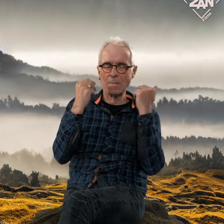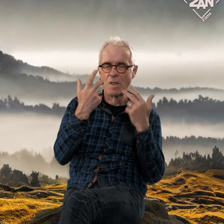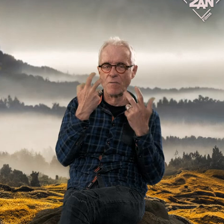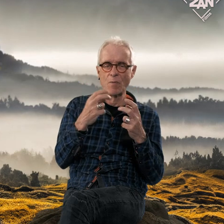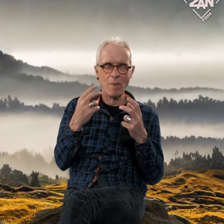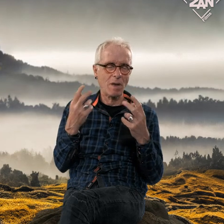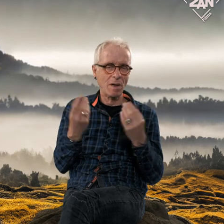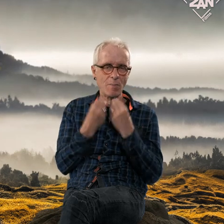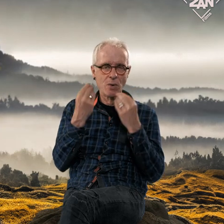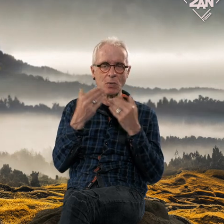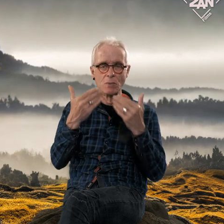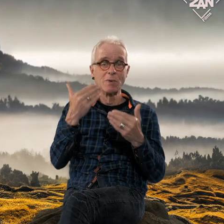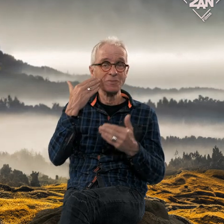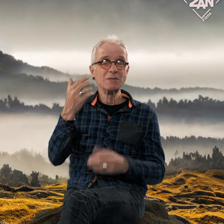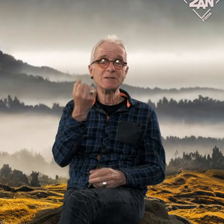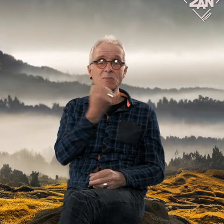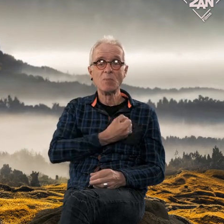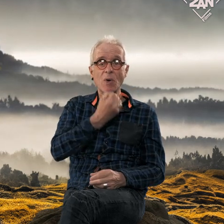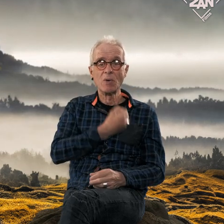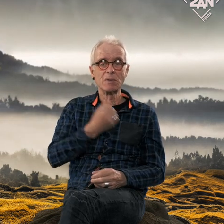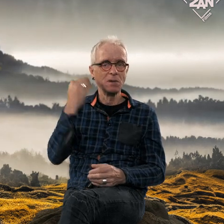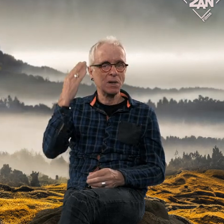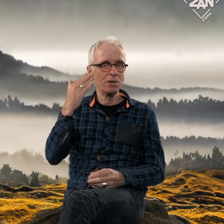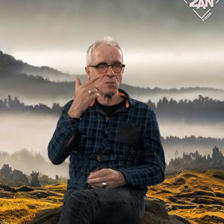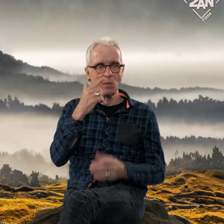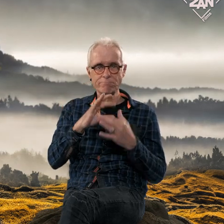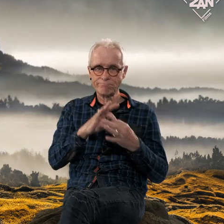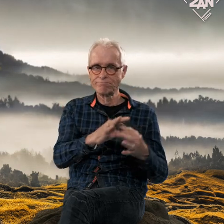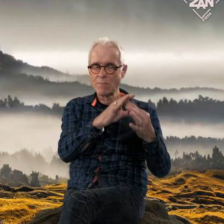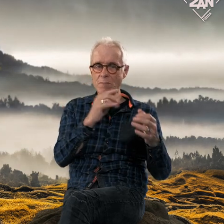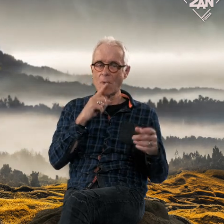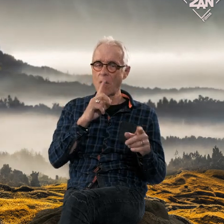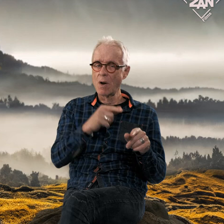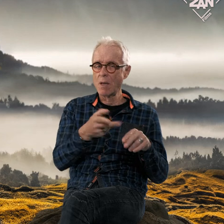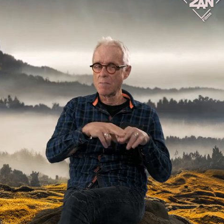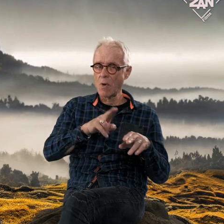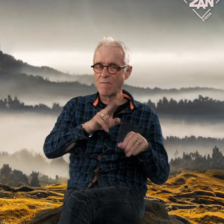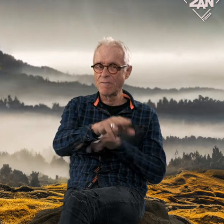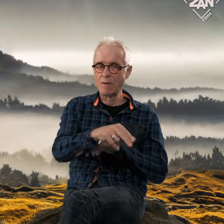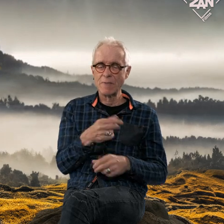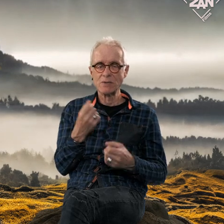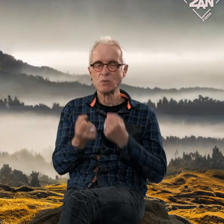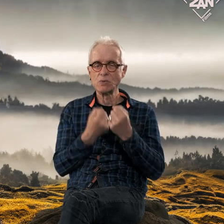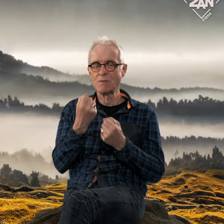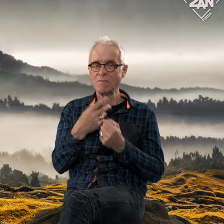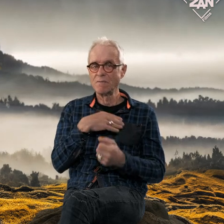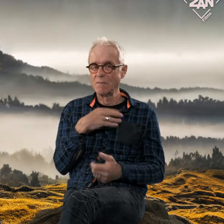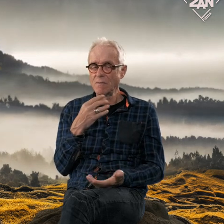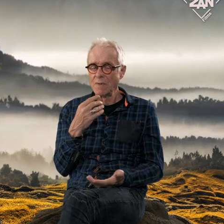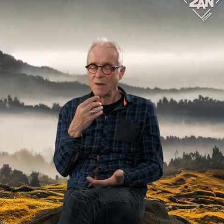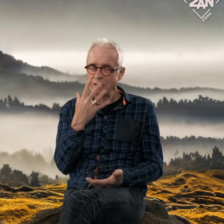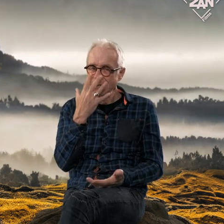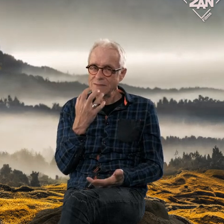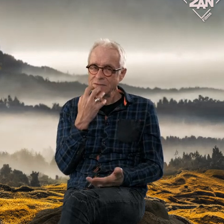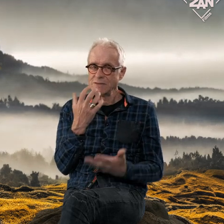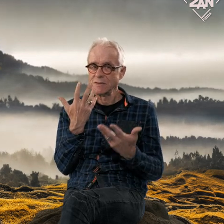car il lui semblait que du meurtre des animaux dépendait le sort de ses parents. Mais il souffrait de ne pas les voir, et son autre envie